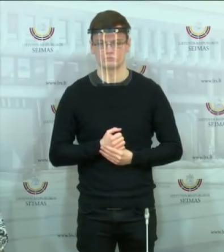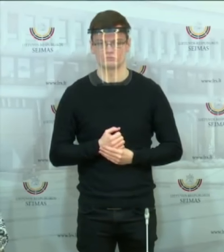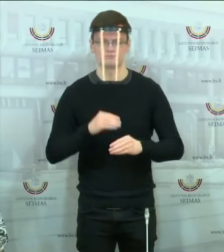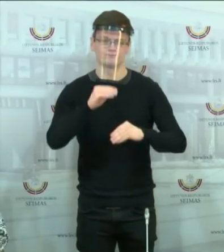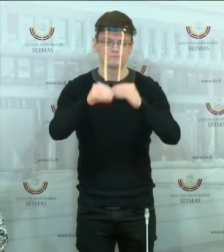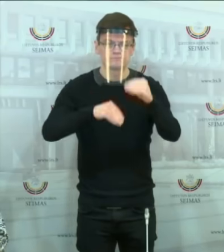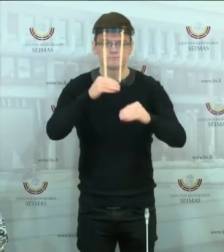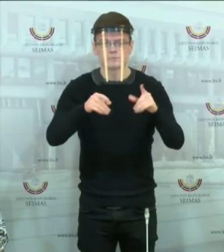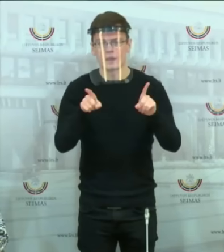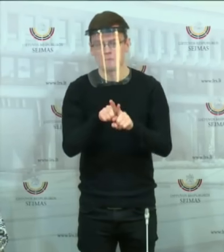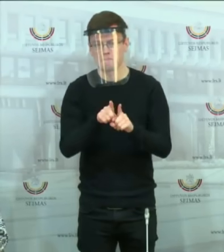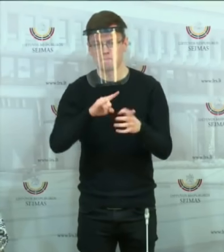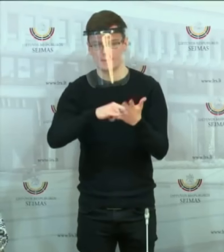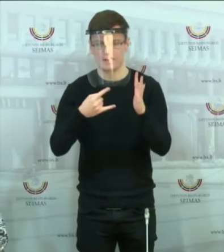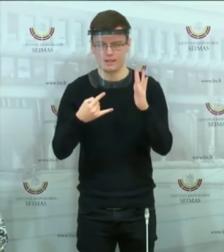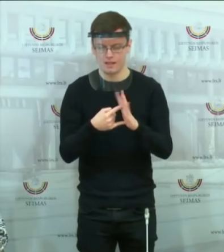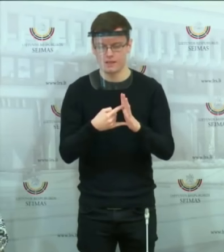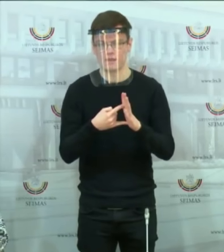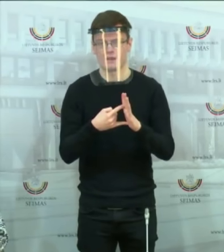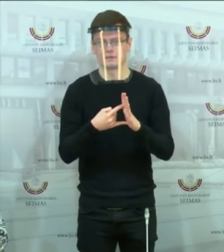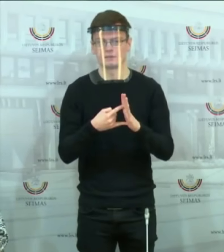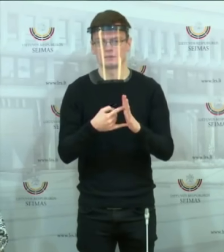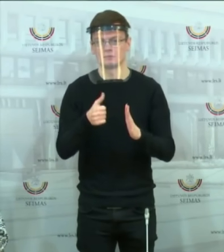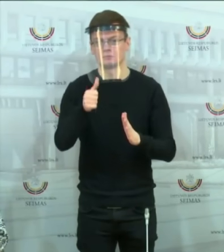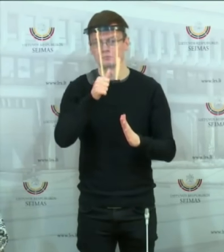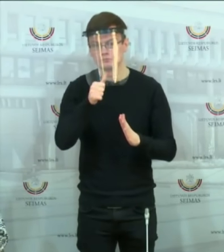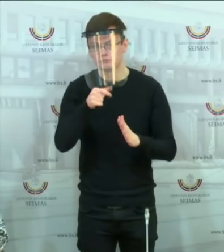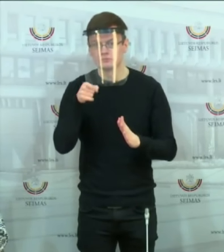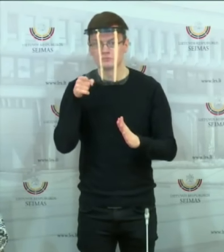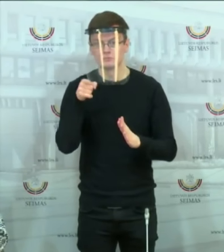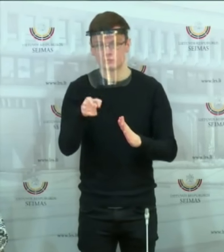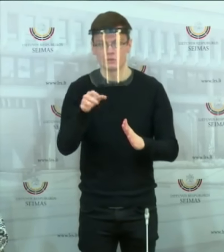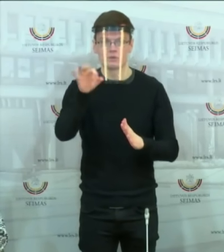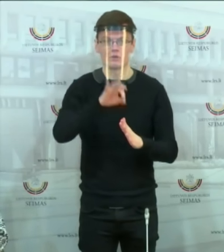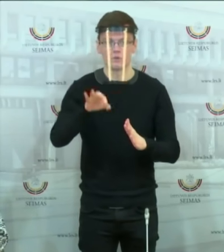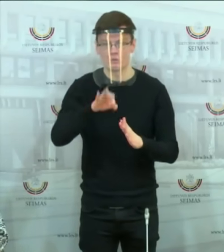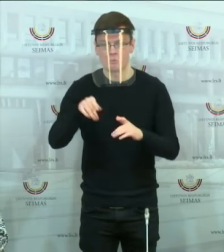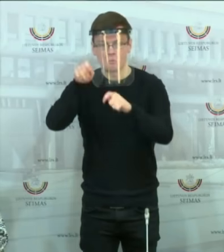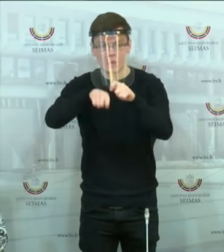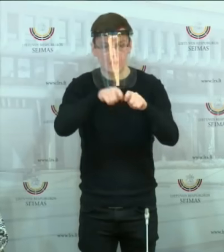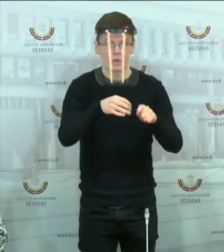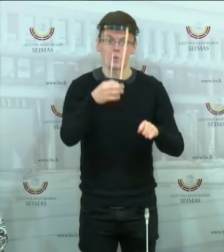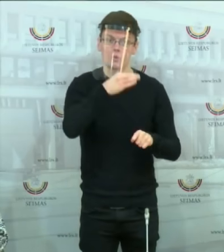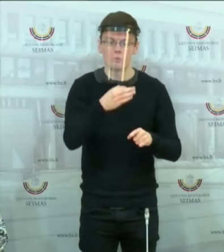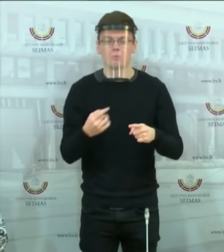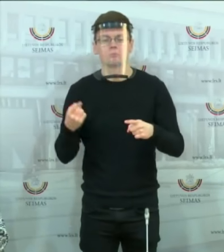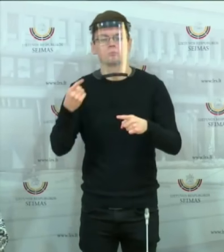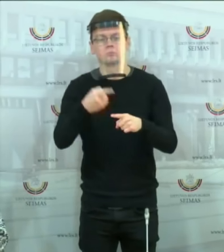dėliojamas toks savotiškas planas, kaip profilaktiškai, be tų epidemiologinių tyrimų, bet dar papildomai,